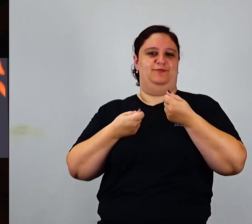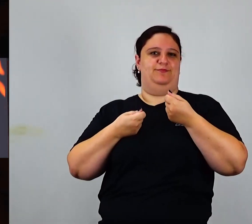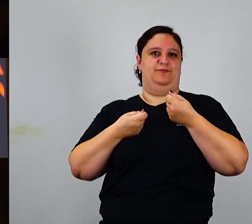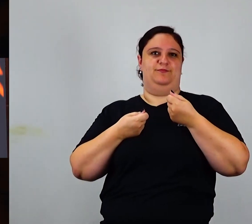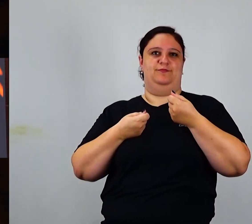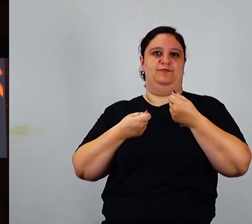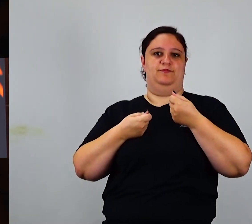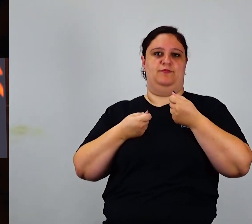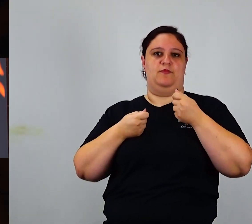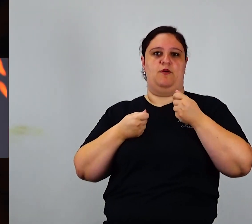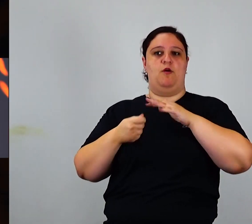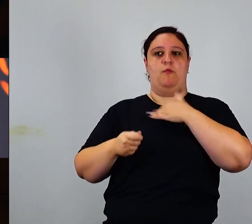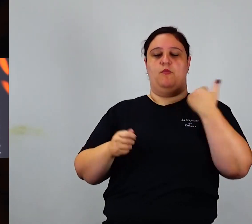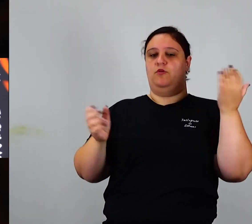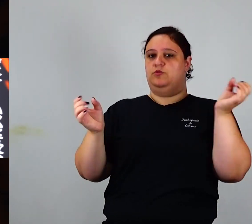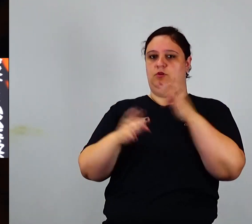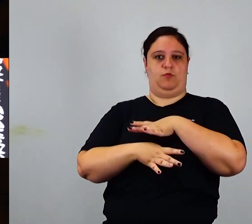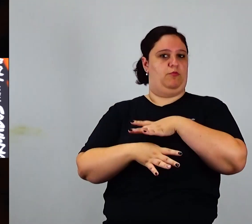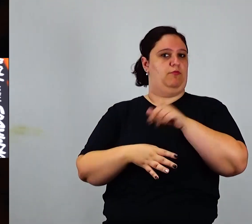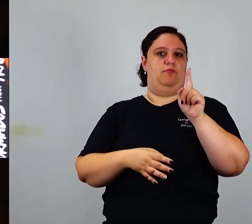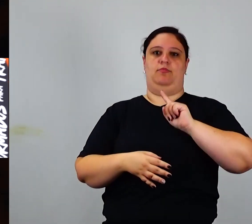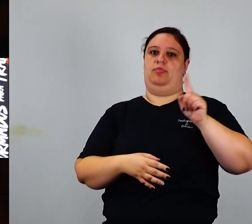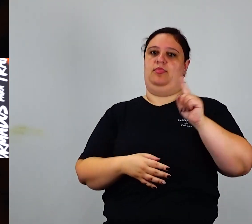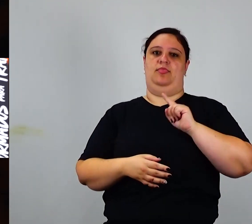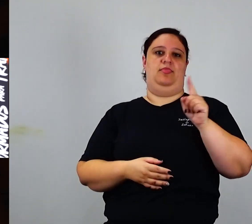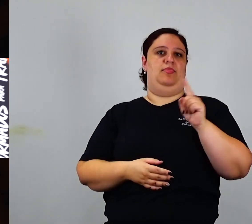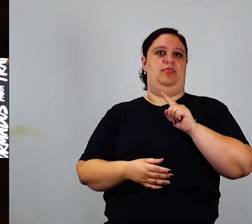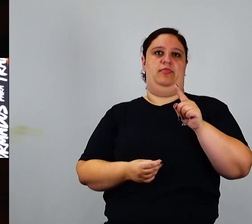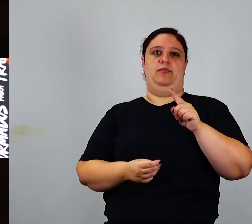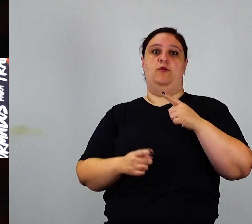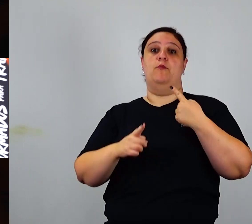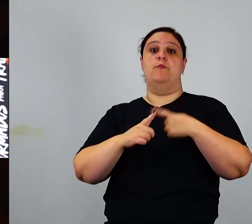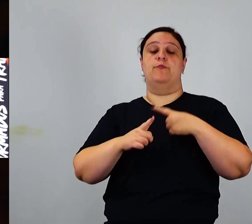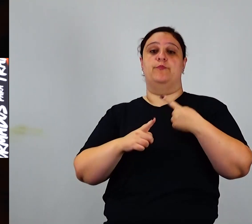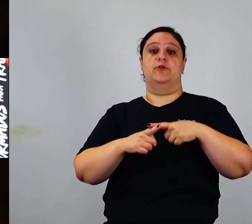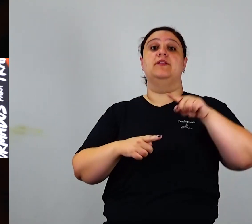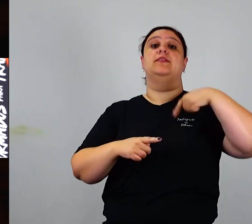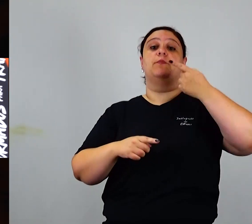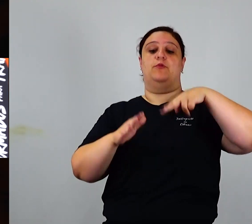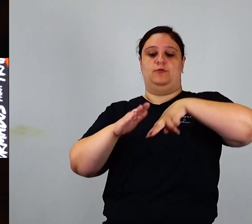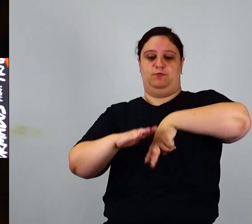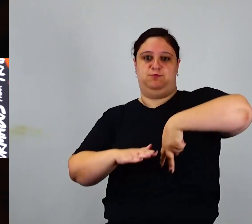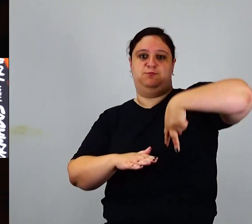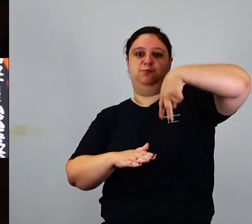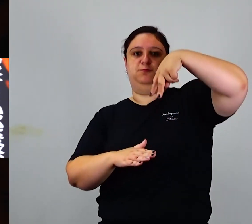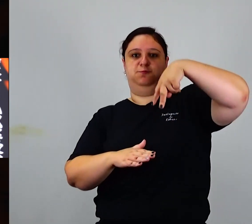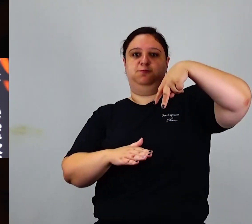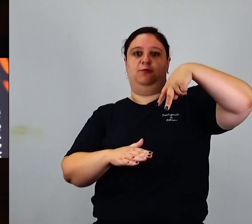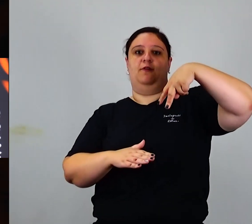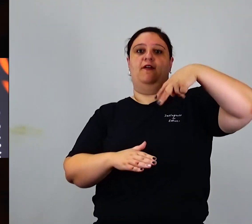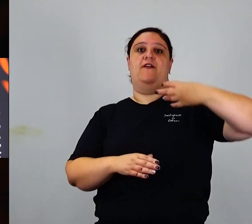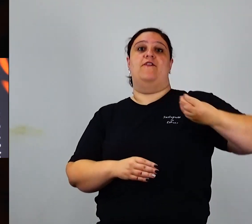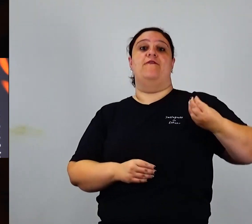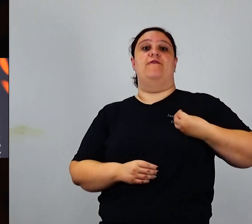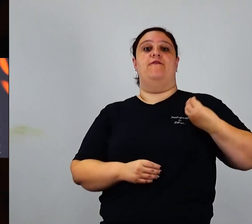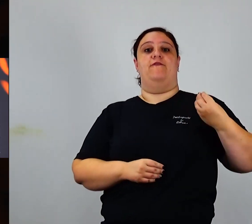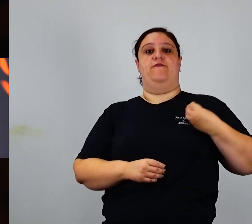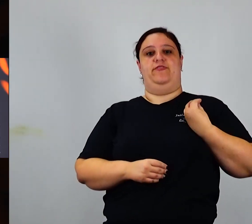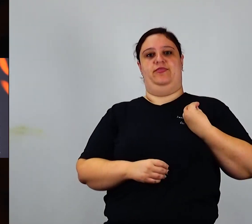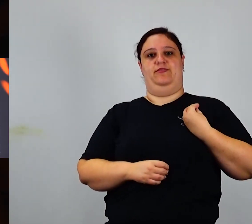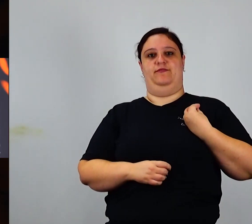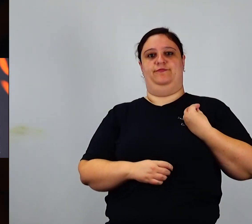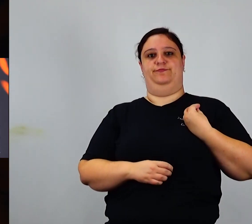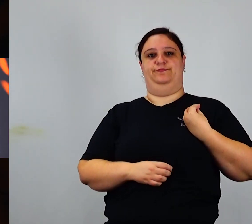a morte não é o ponto final. Porque depois da morte vem a vida de